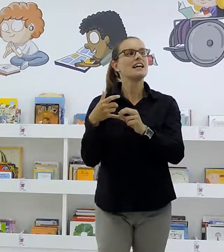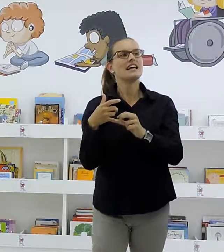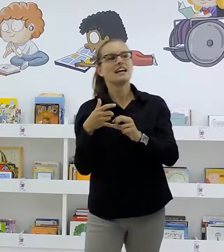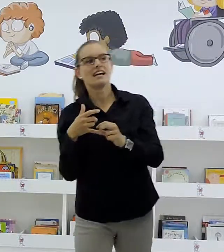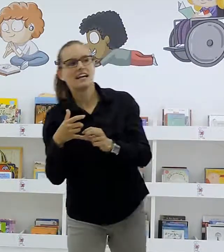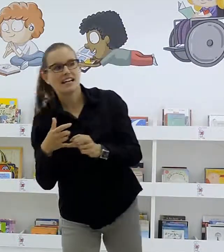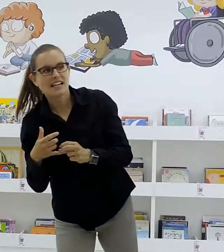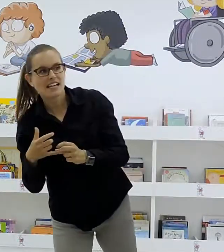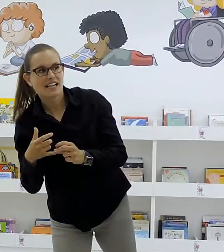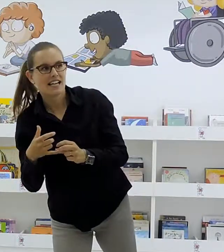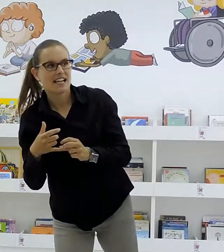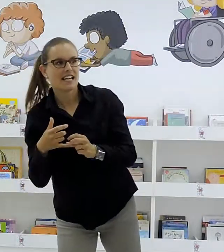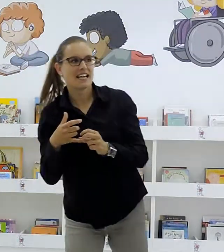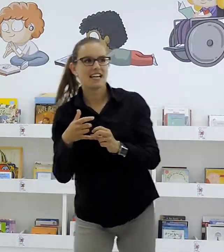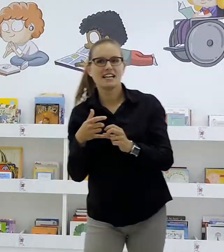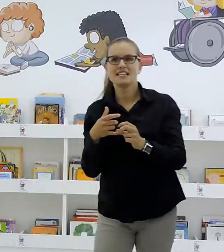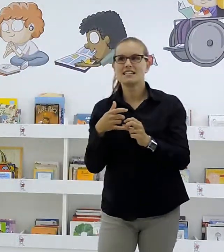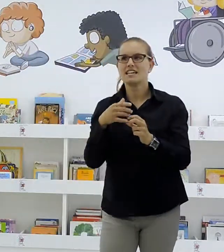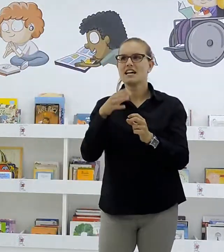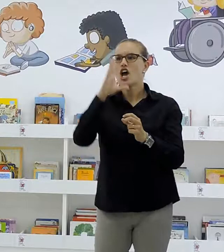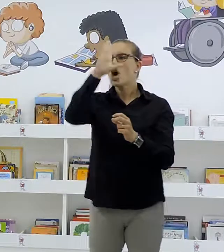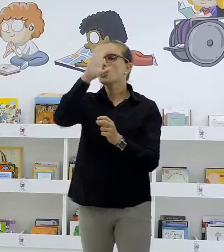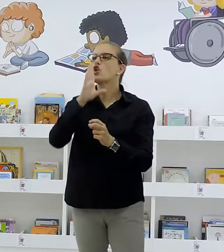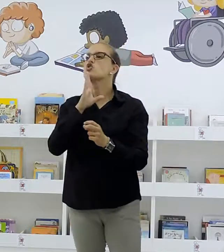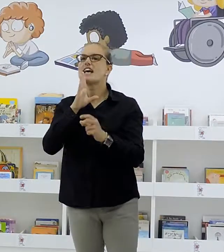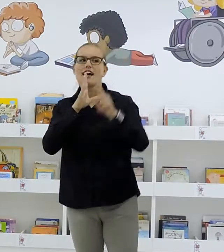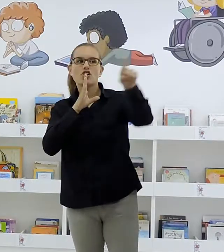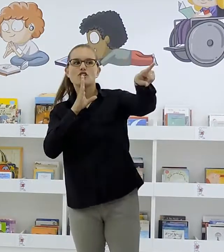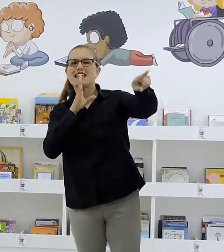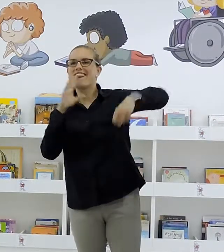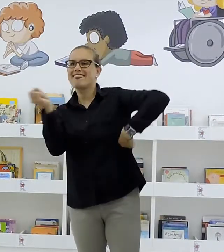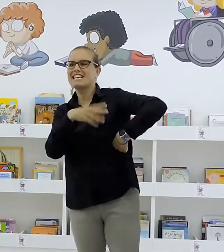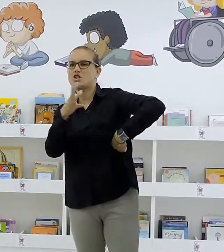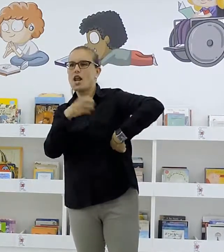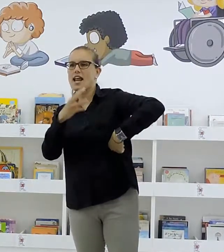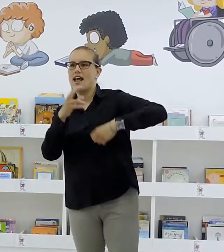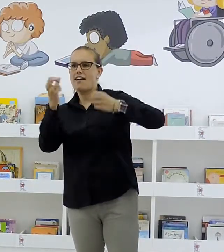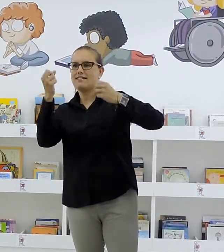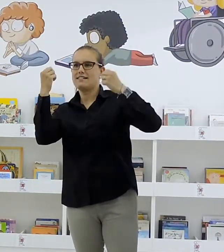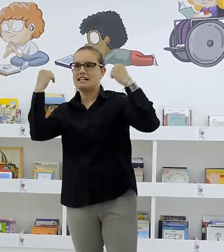secretaria es esa. La secretaria, la de la pasta.